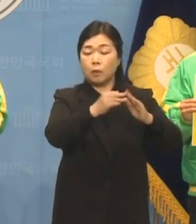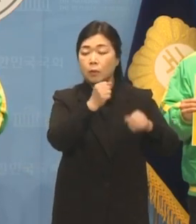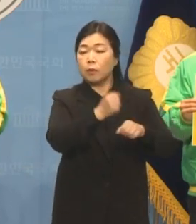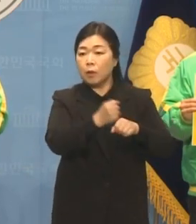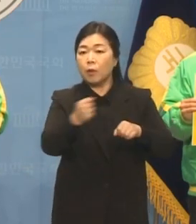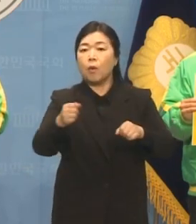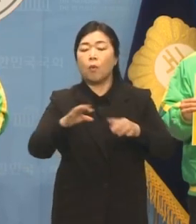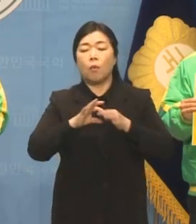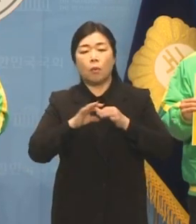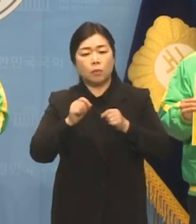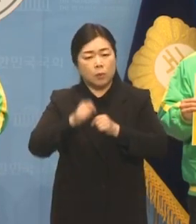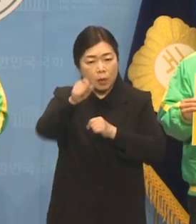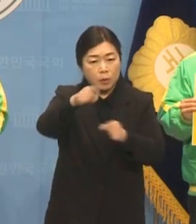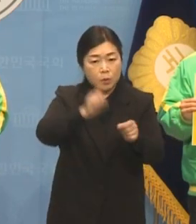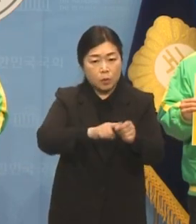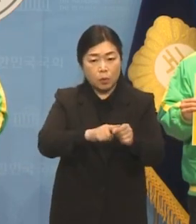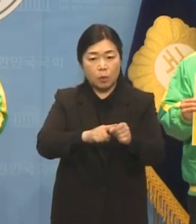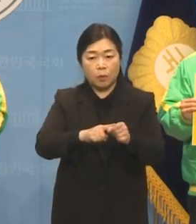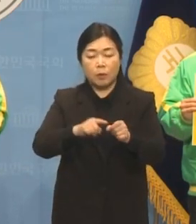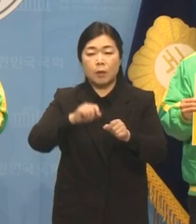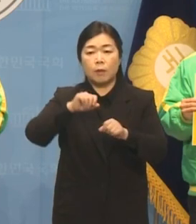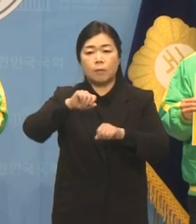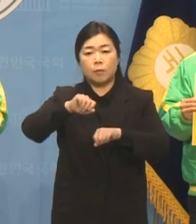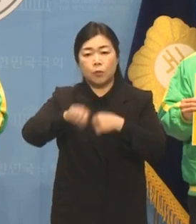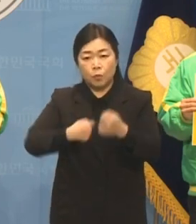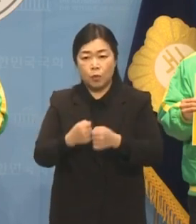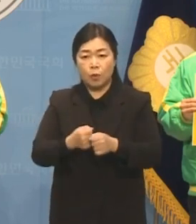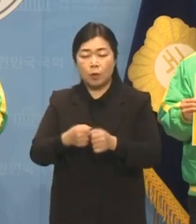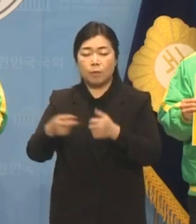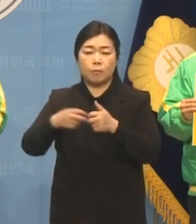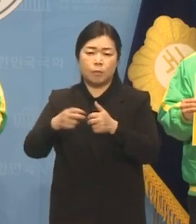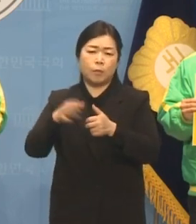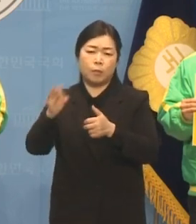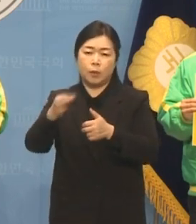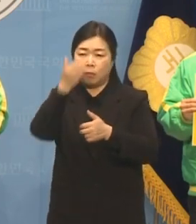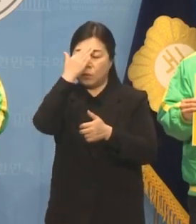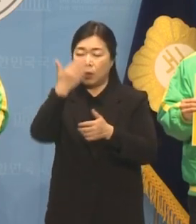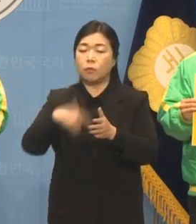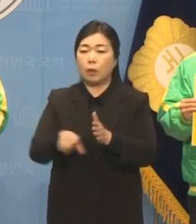장기적인 반려동물 무상 의료화를 위한 기반을 마련하겠습니다.